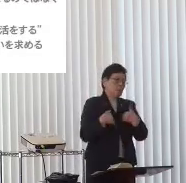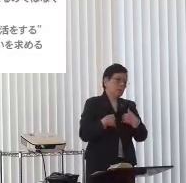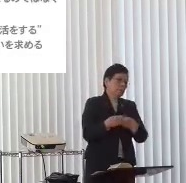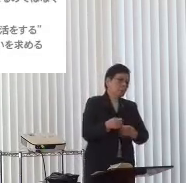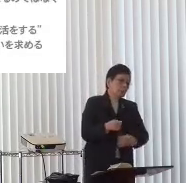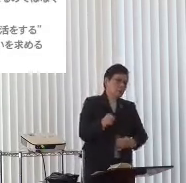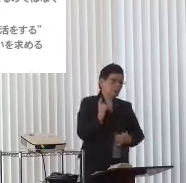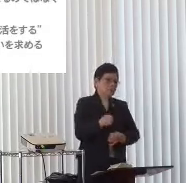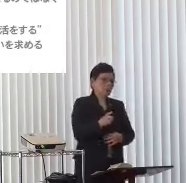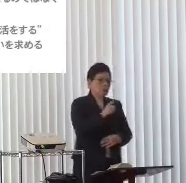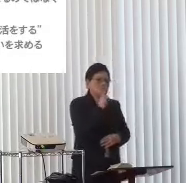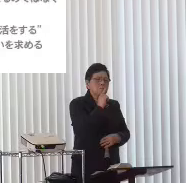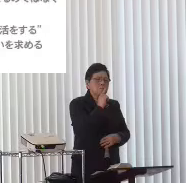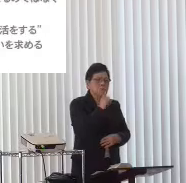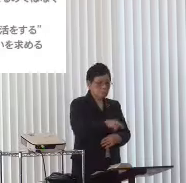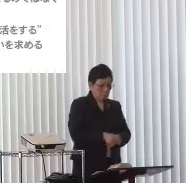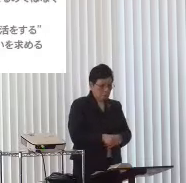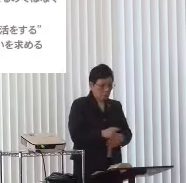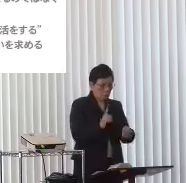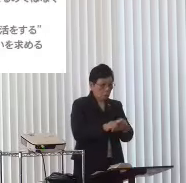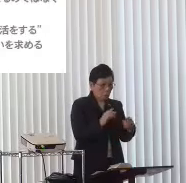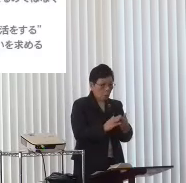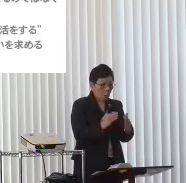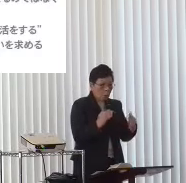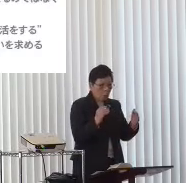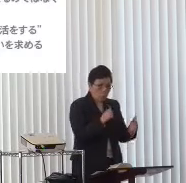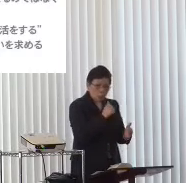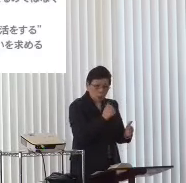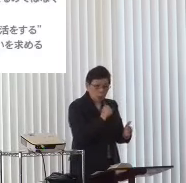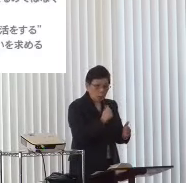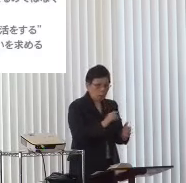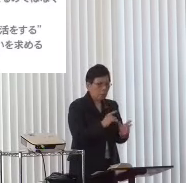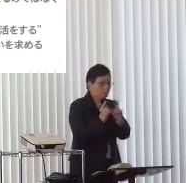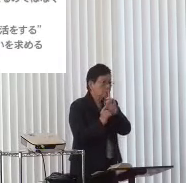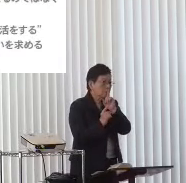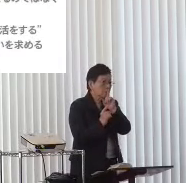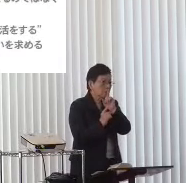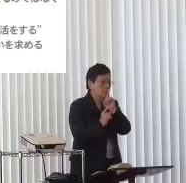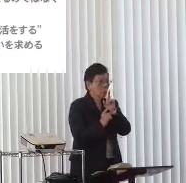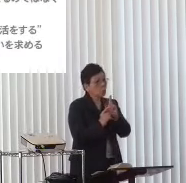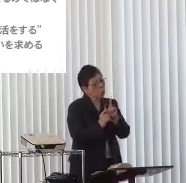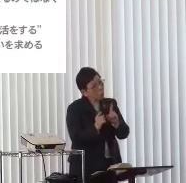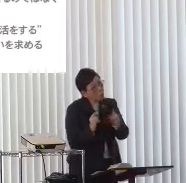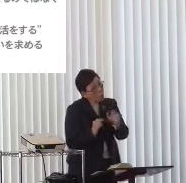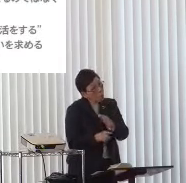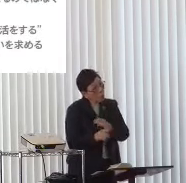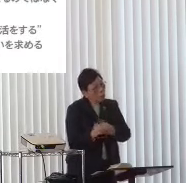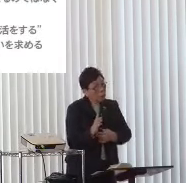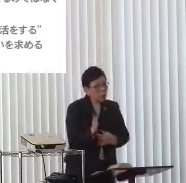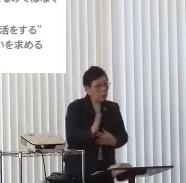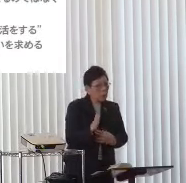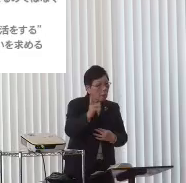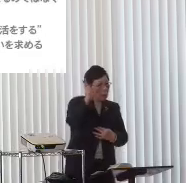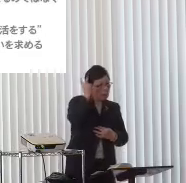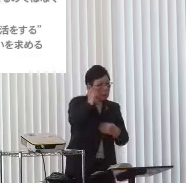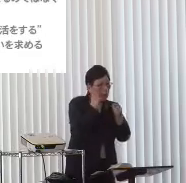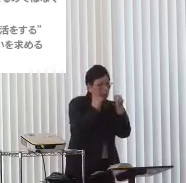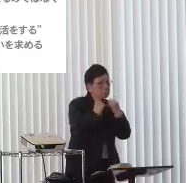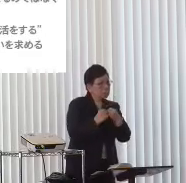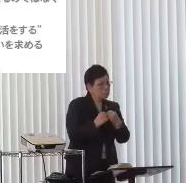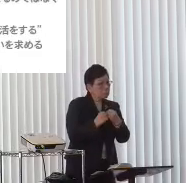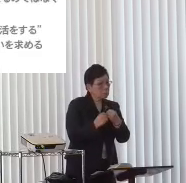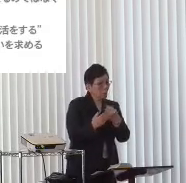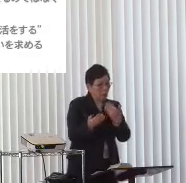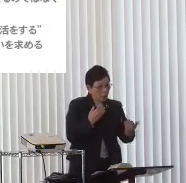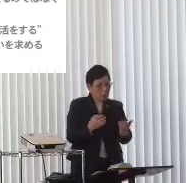ことが言えるんですね、こういう生活ができるんですねというふうに言われれば、それはキリストの価値を高めることになると思うんですね。も